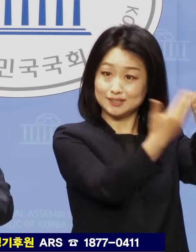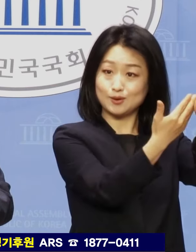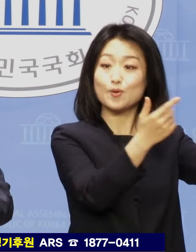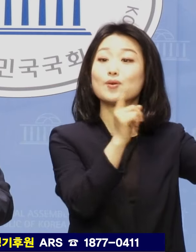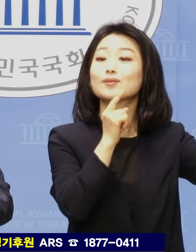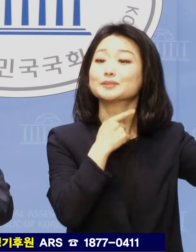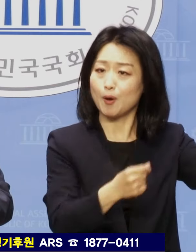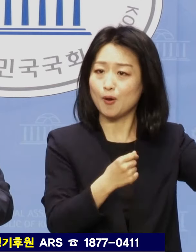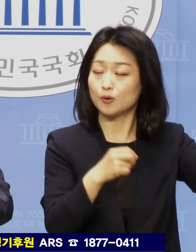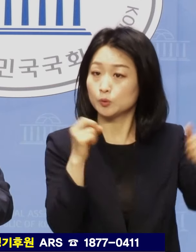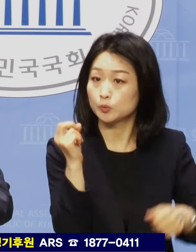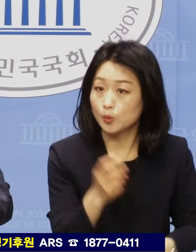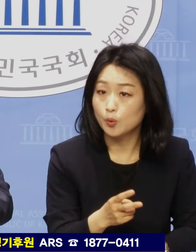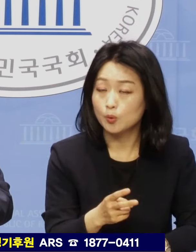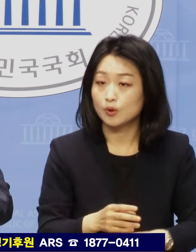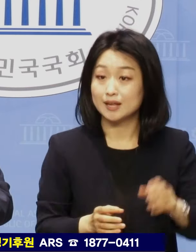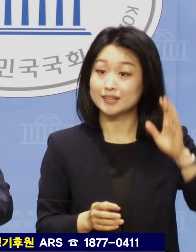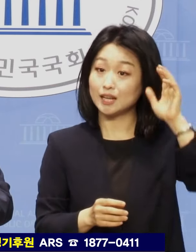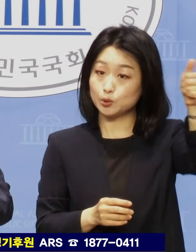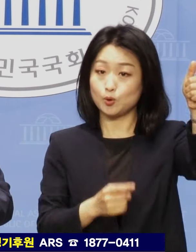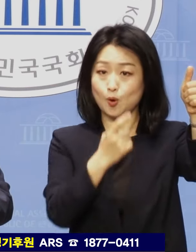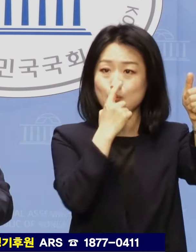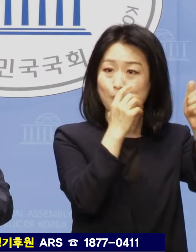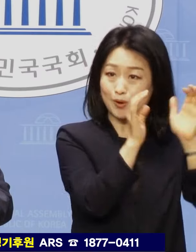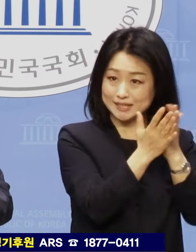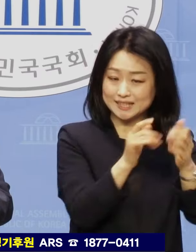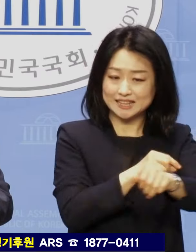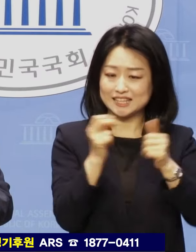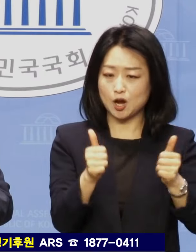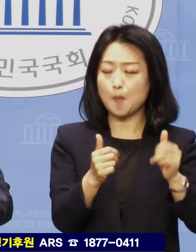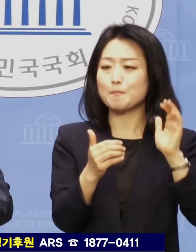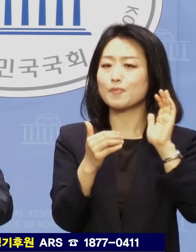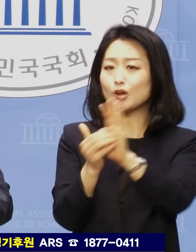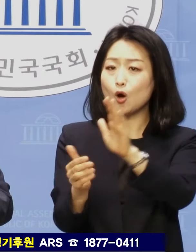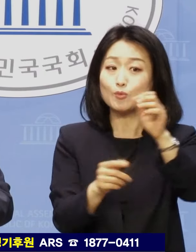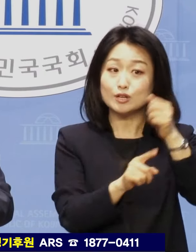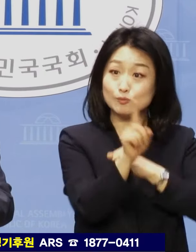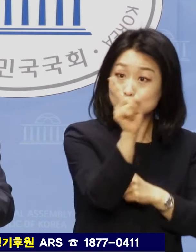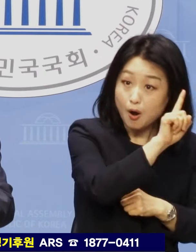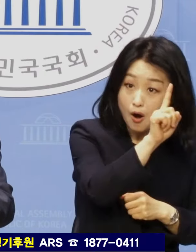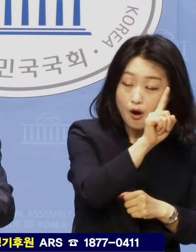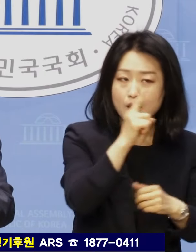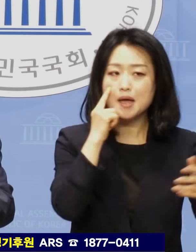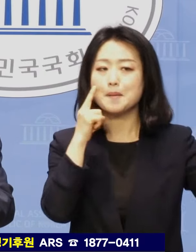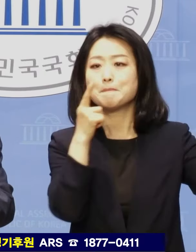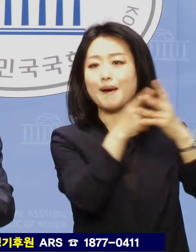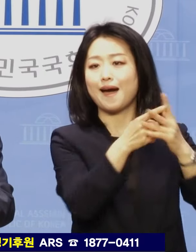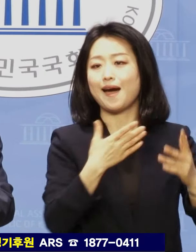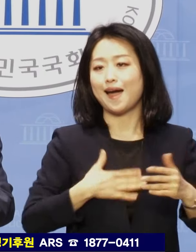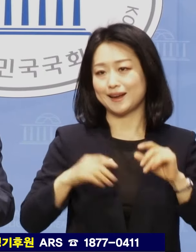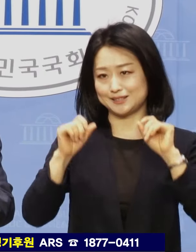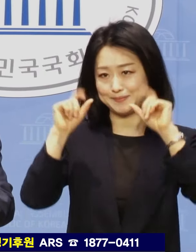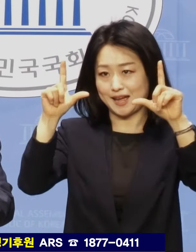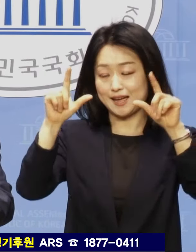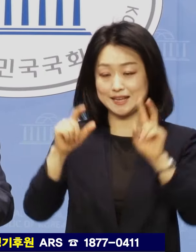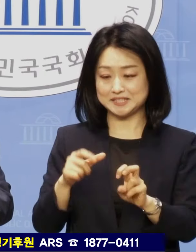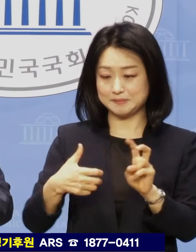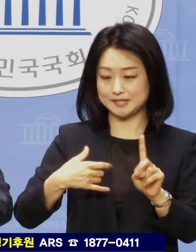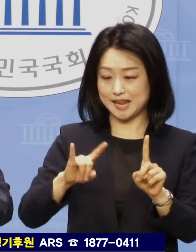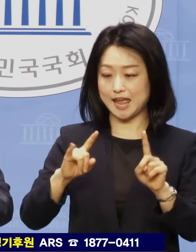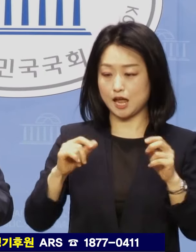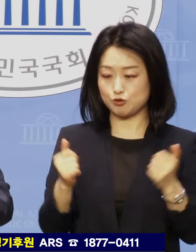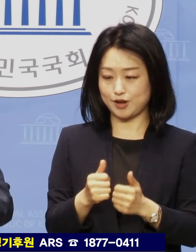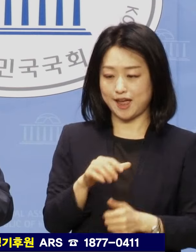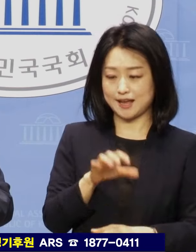그리고 이제 왜 대통령께서 특검을 거부하시는 알 21대